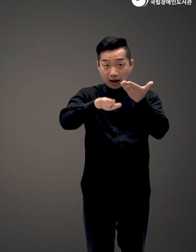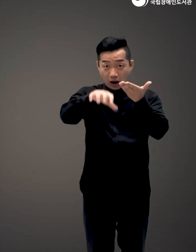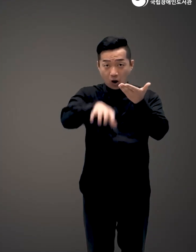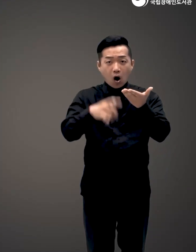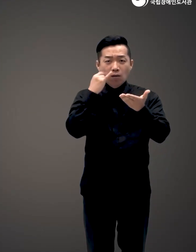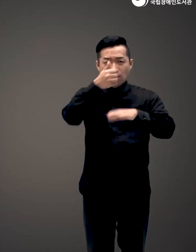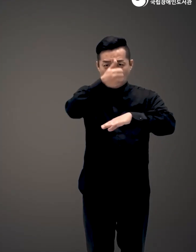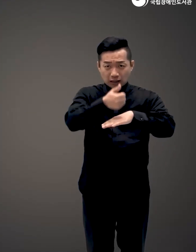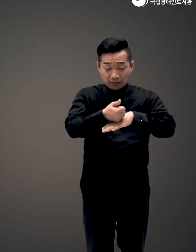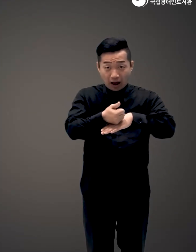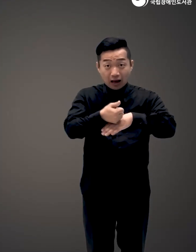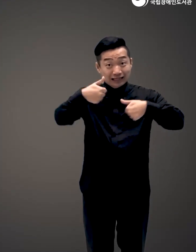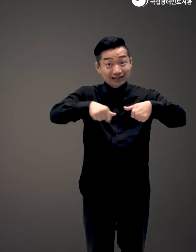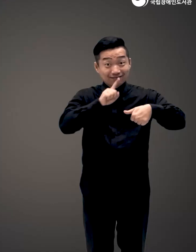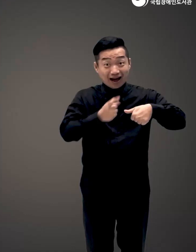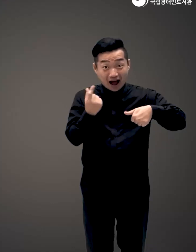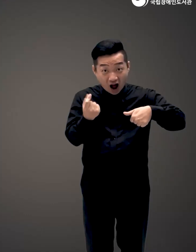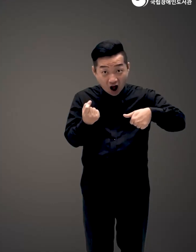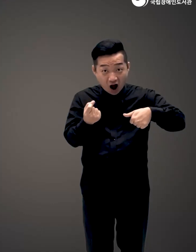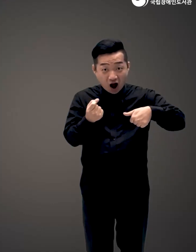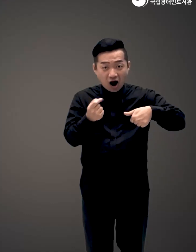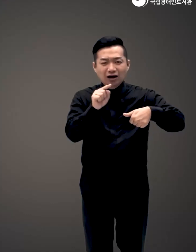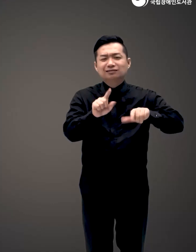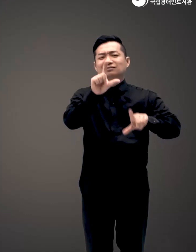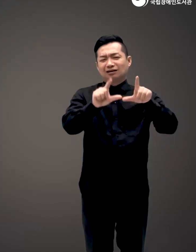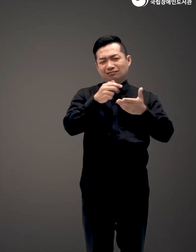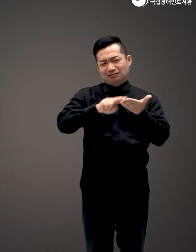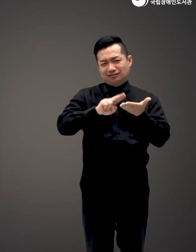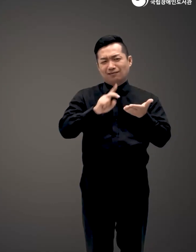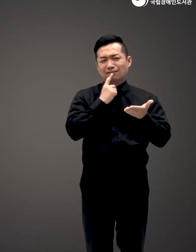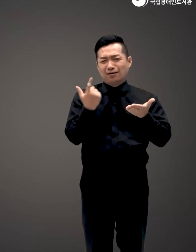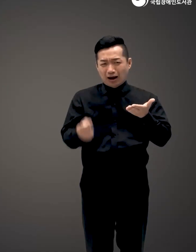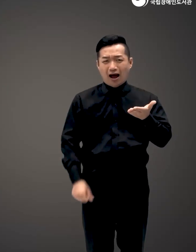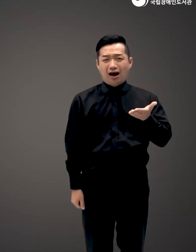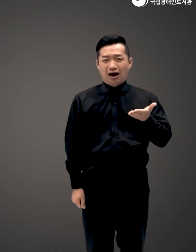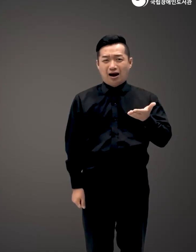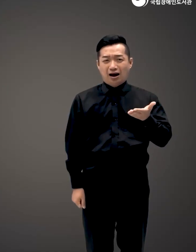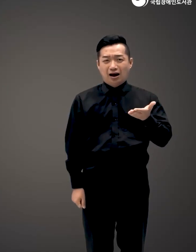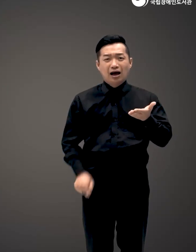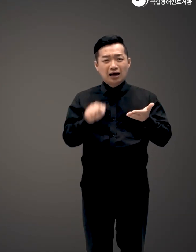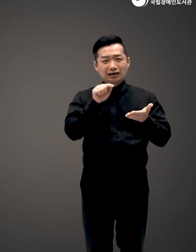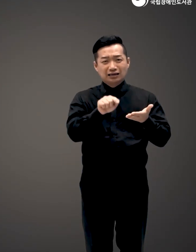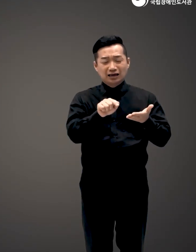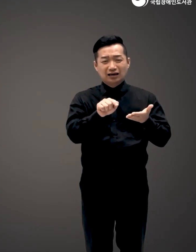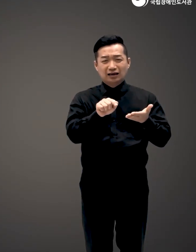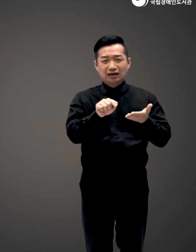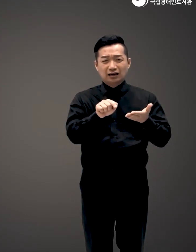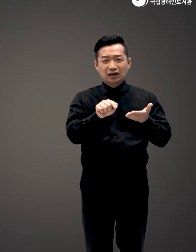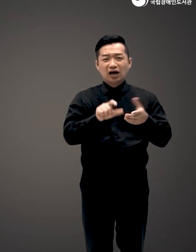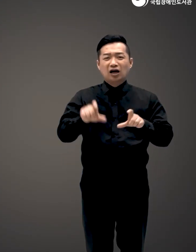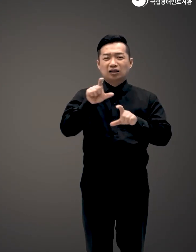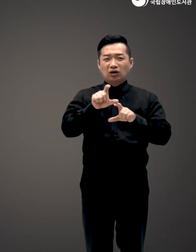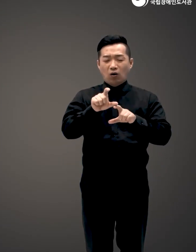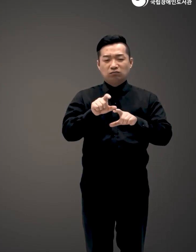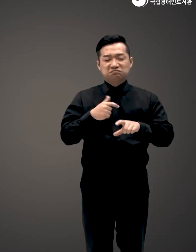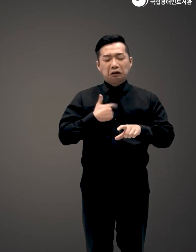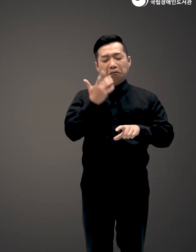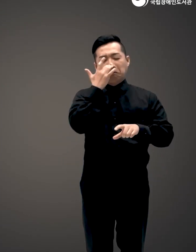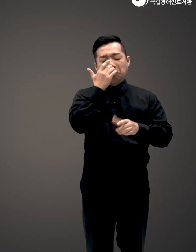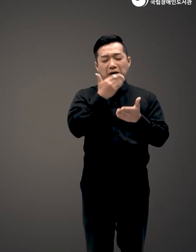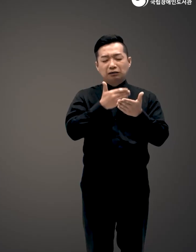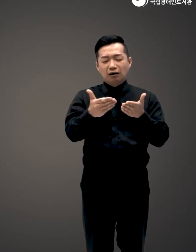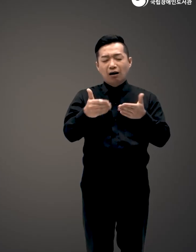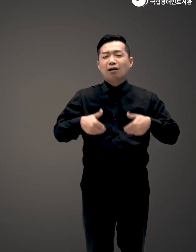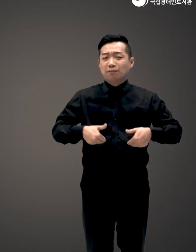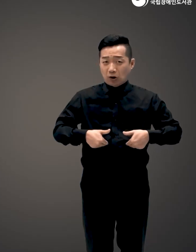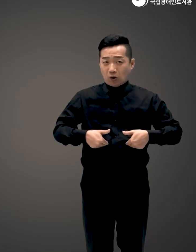어머니를 마지막으로 배웅하던 네. 그 장면. 약간 그게 사실은 좀 더 담담하게 그렸어야